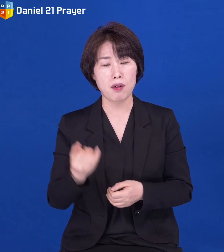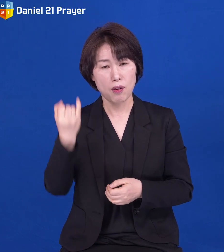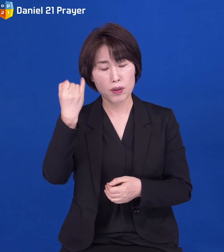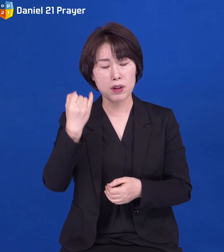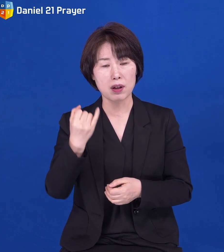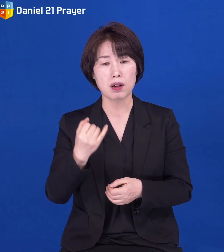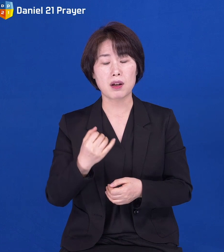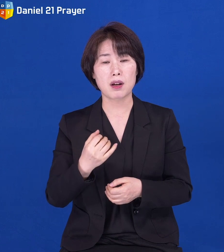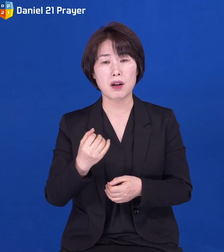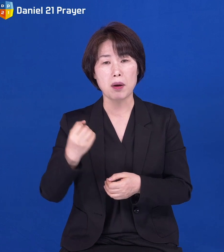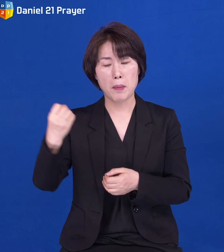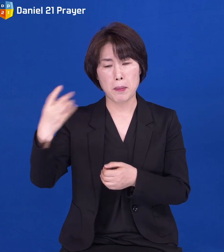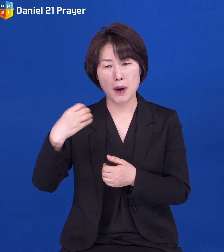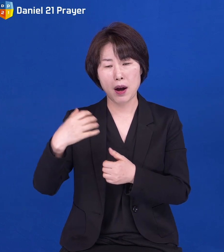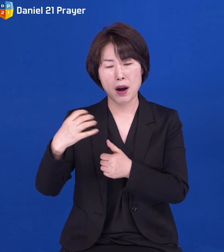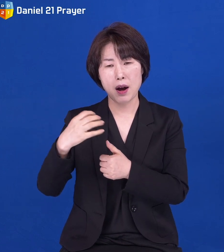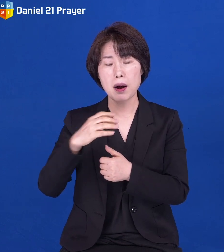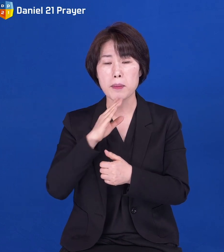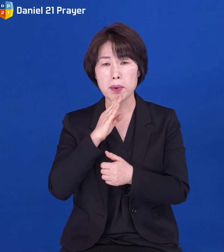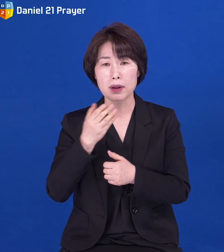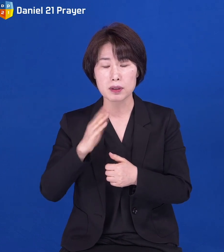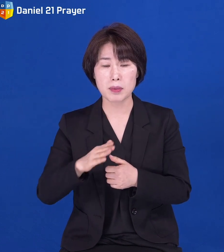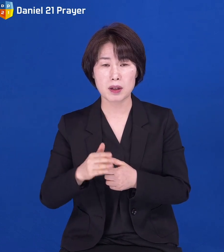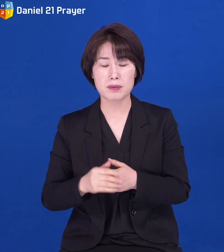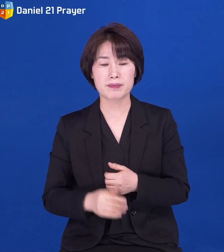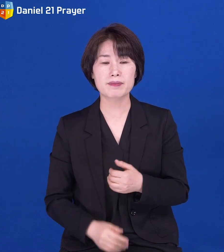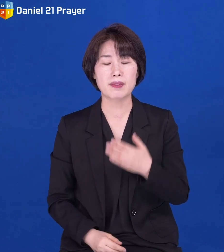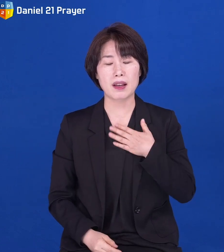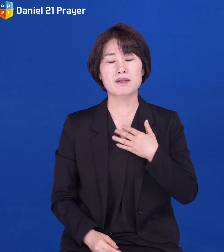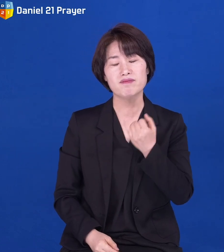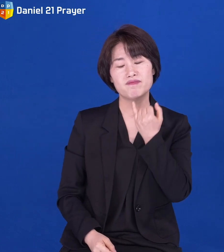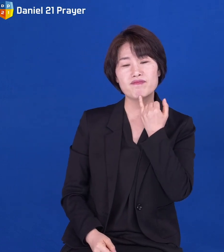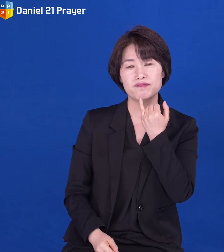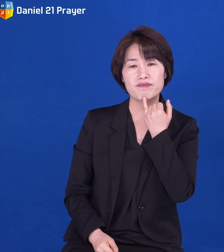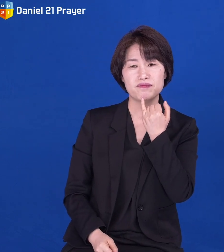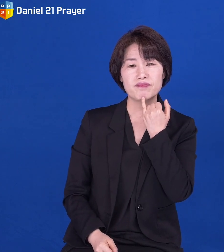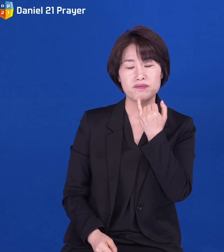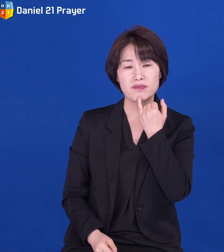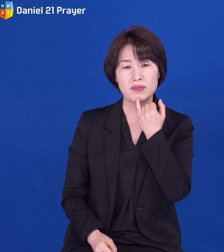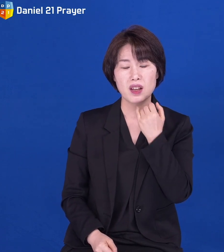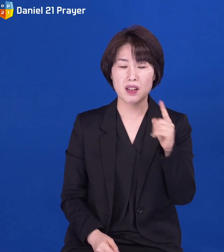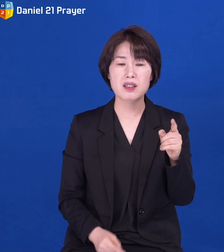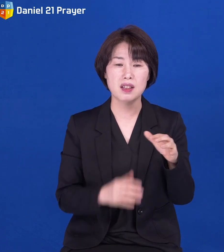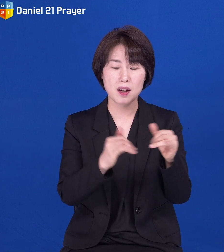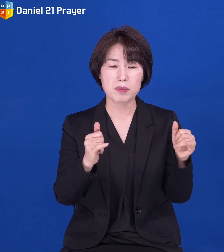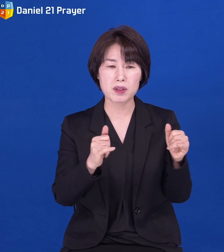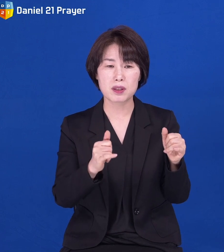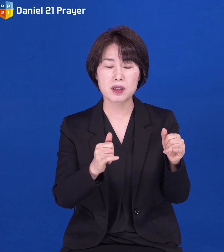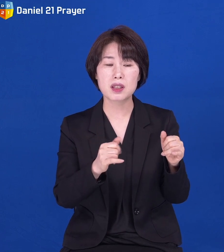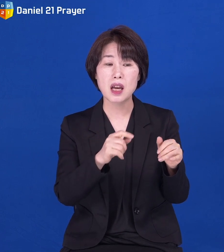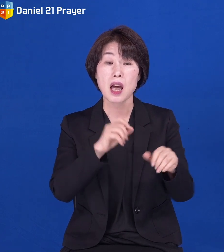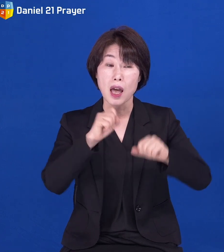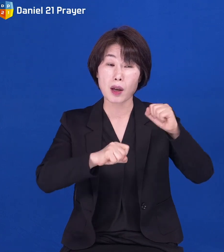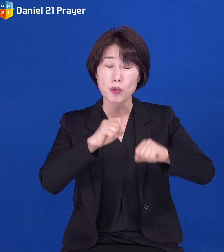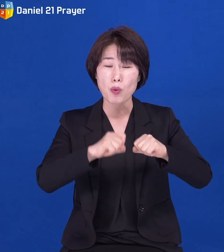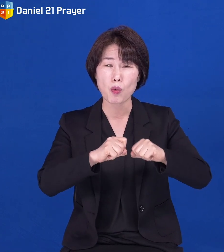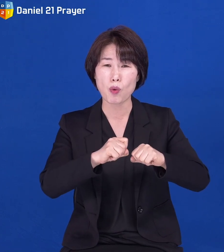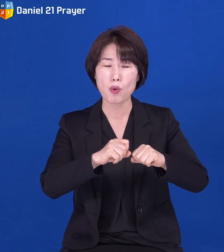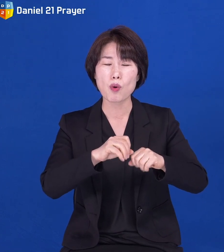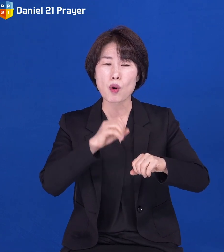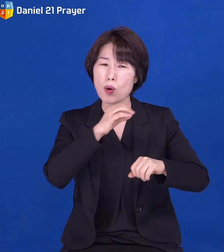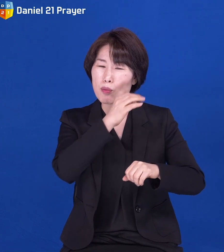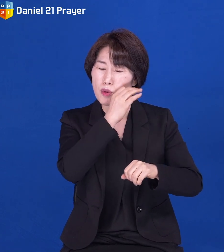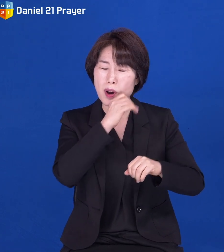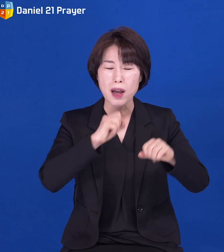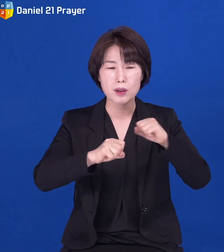괜찮다고. 나 진짜 괜찮아. 그분들이 언젠가는 알 거라고. 본인들이 행동을 한 것들이 얼마나 부끄러운 행동이었는지 알 수 있을 거라고.